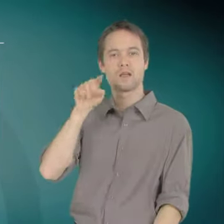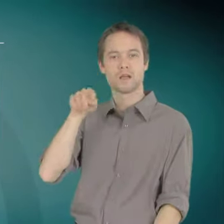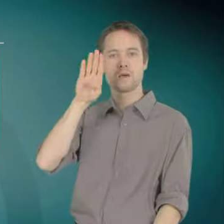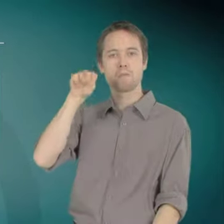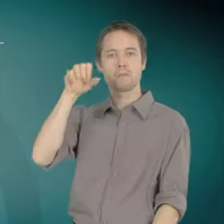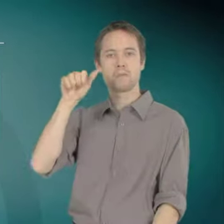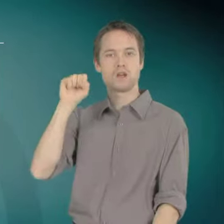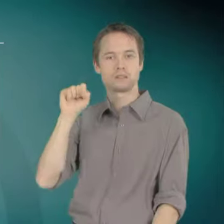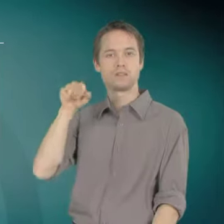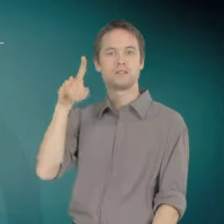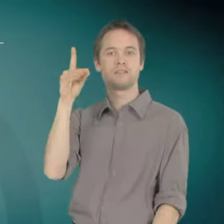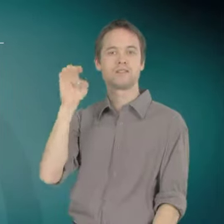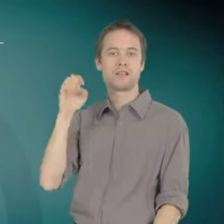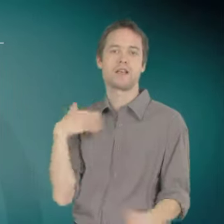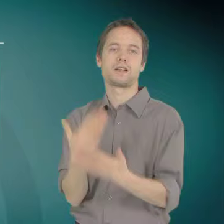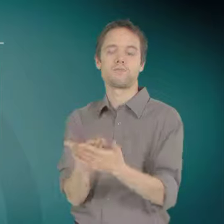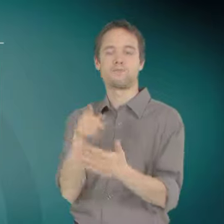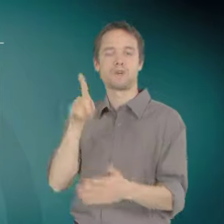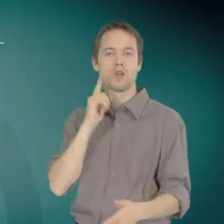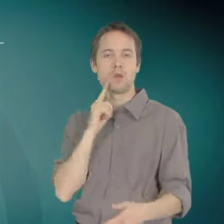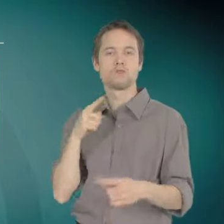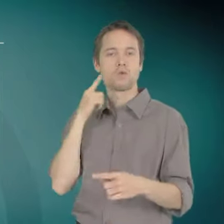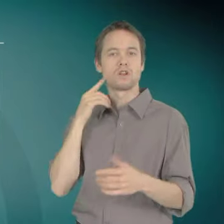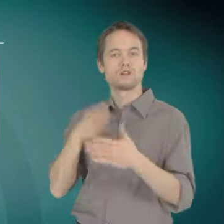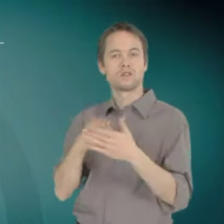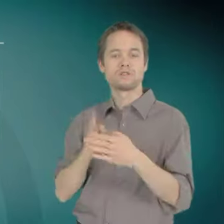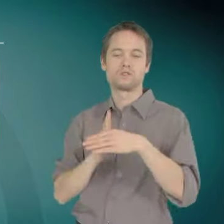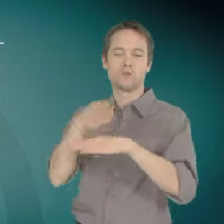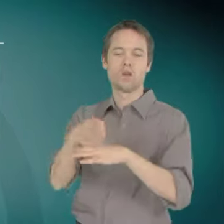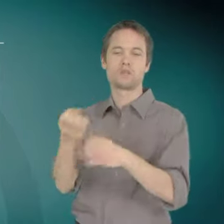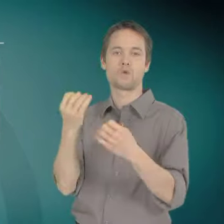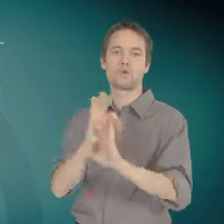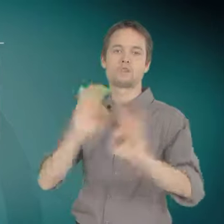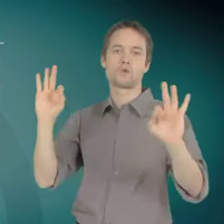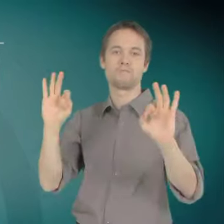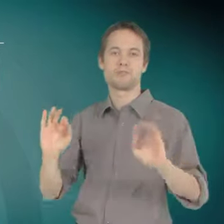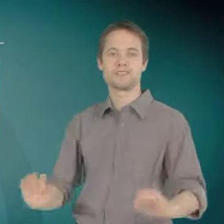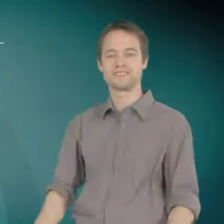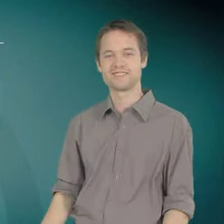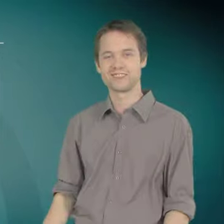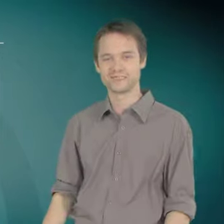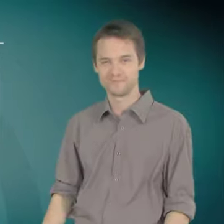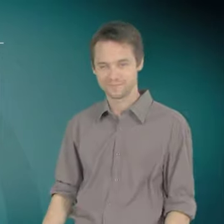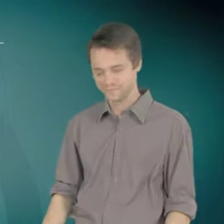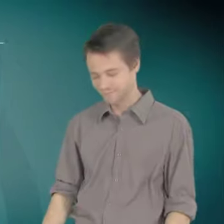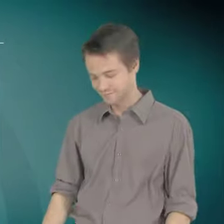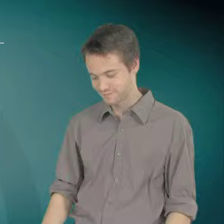unter www.bme.de gibt es für gehörlose und hörgeschädigte einen besseren zugang zu diesen informationen